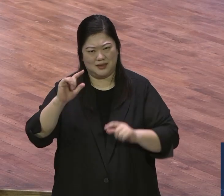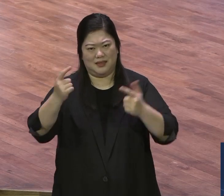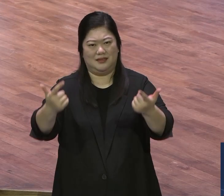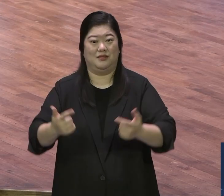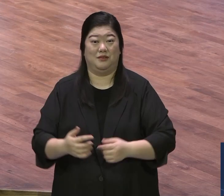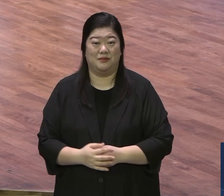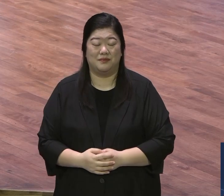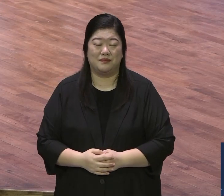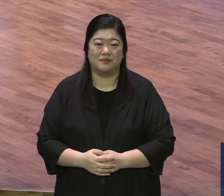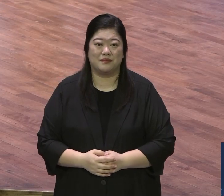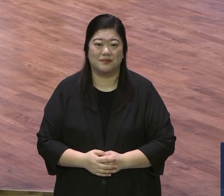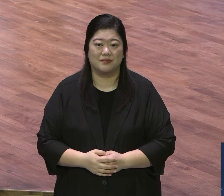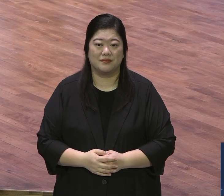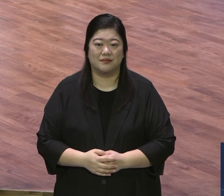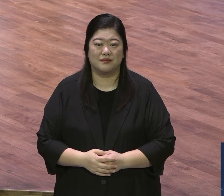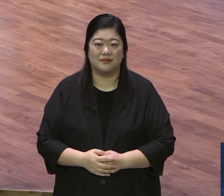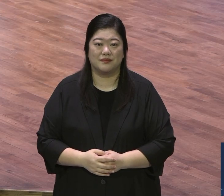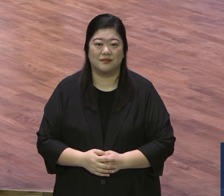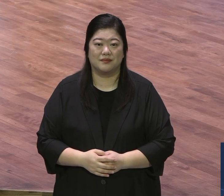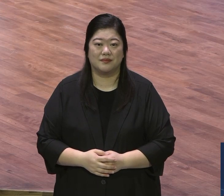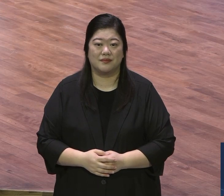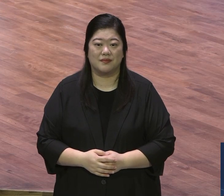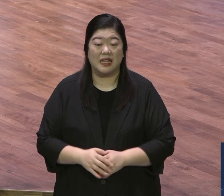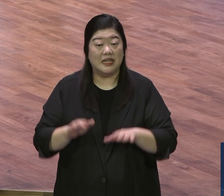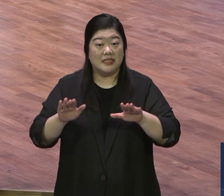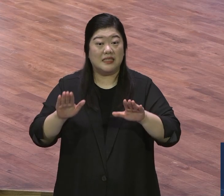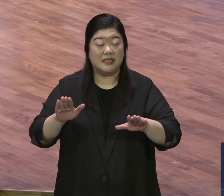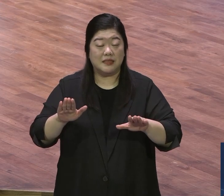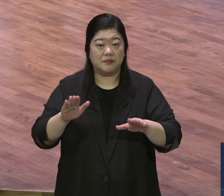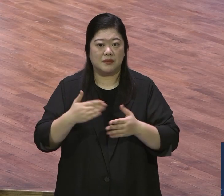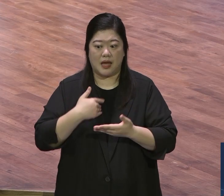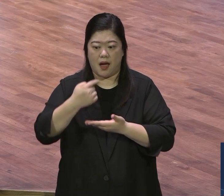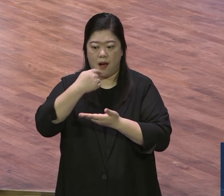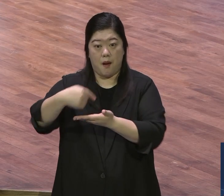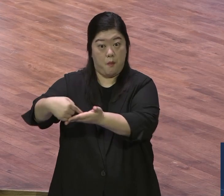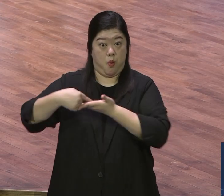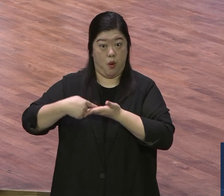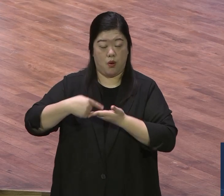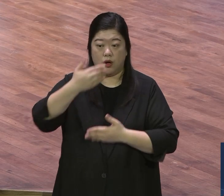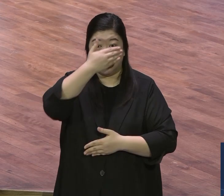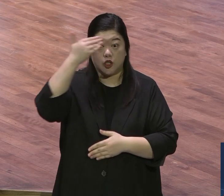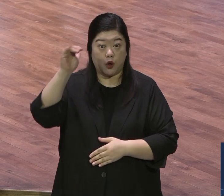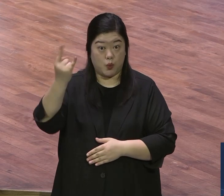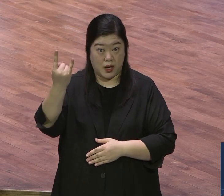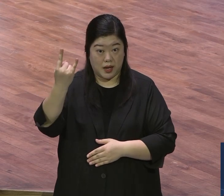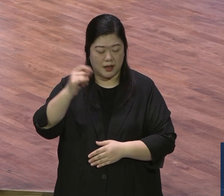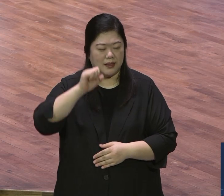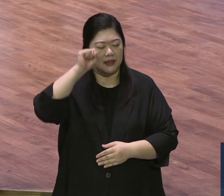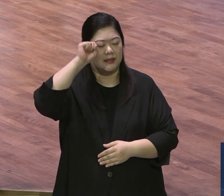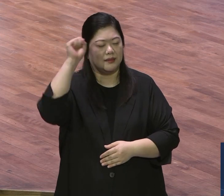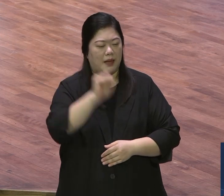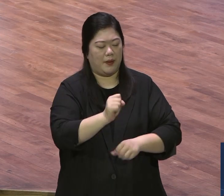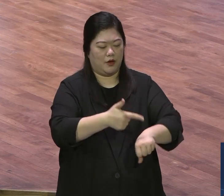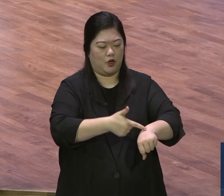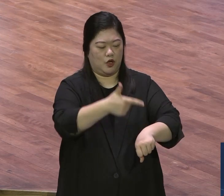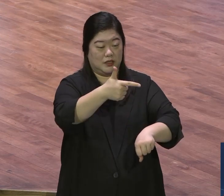우리 청년들이 지금 보니까 제대로 지금 훈련식을 아침 6시에 기상